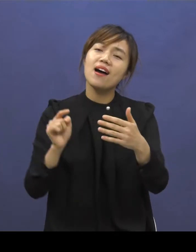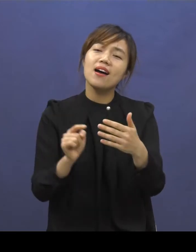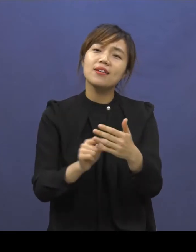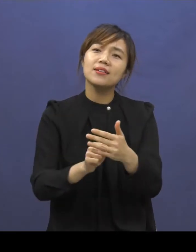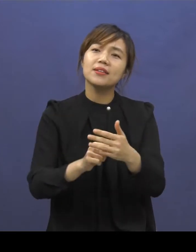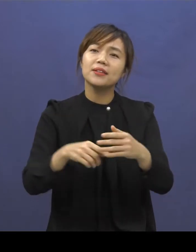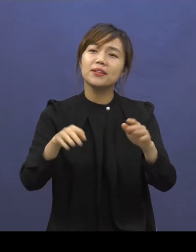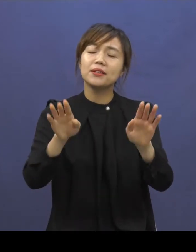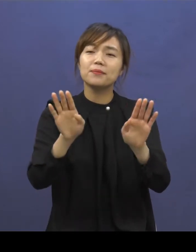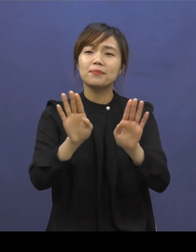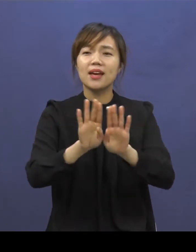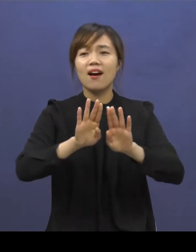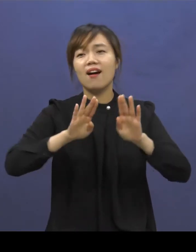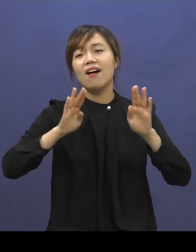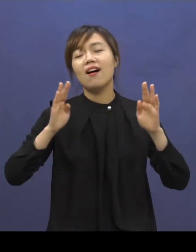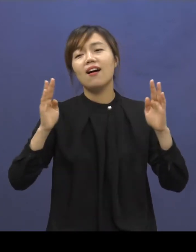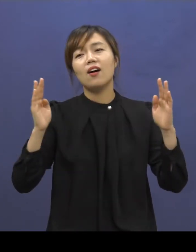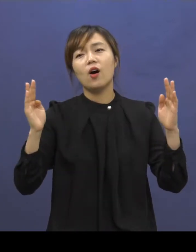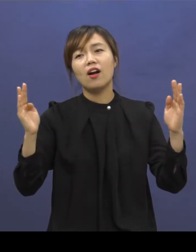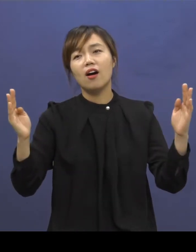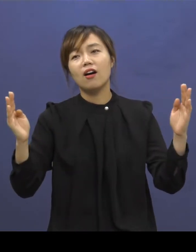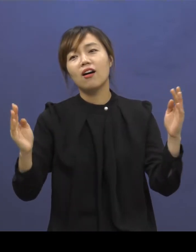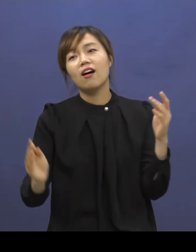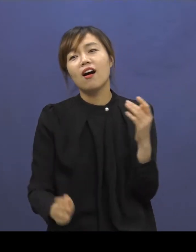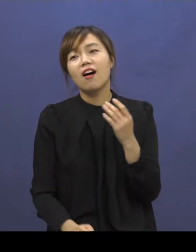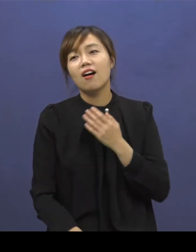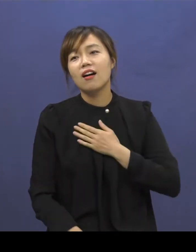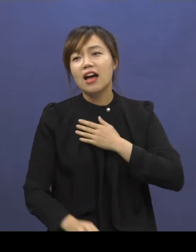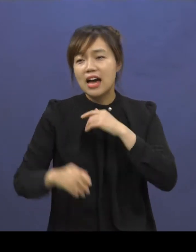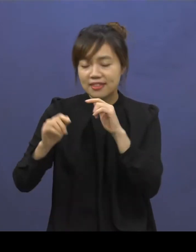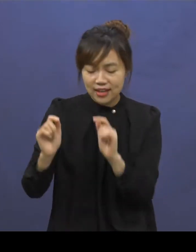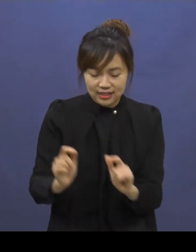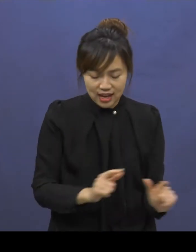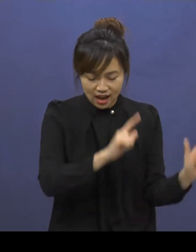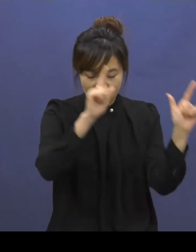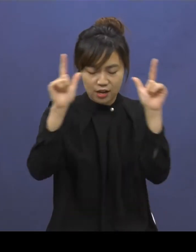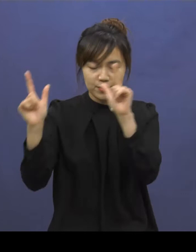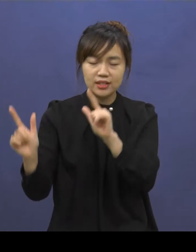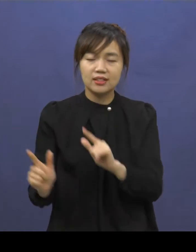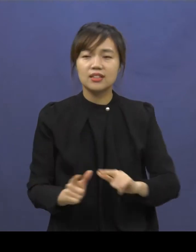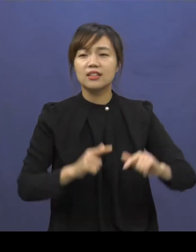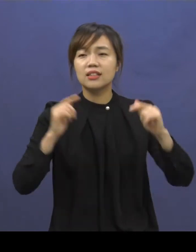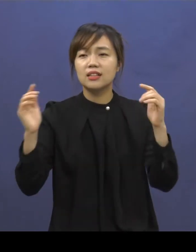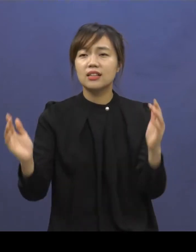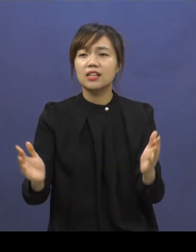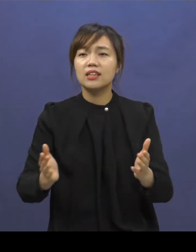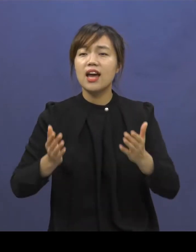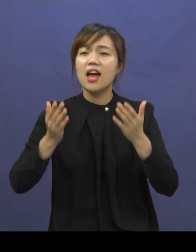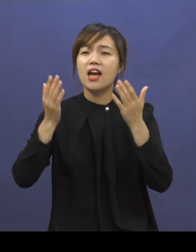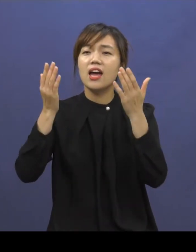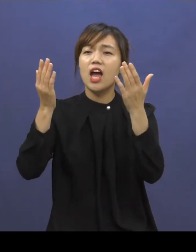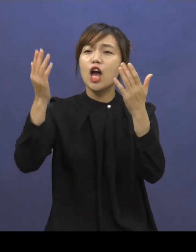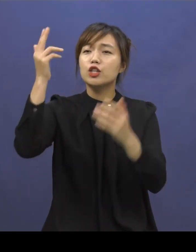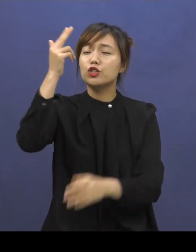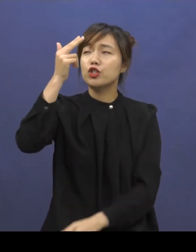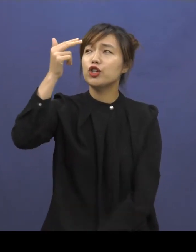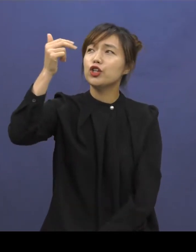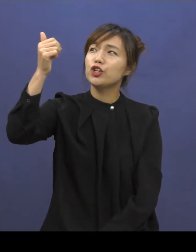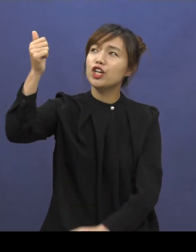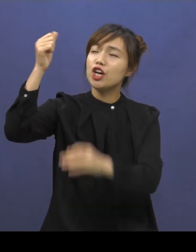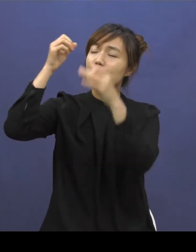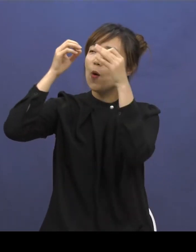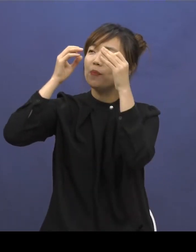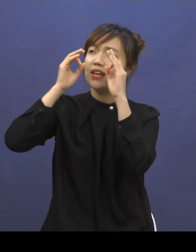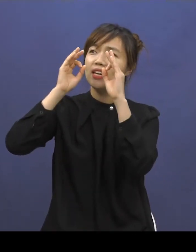말을 열어 내 삶을 드리네 주를